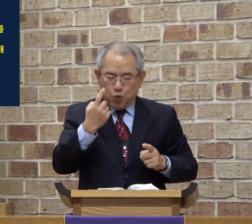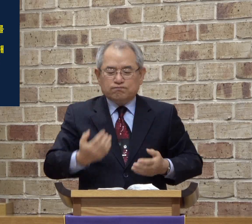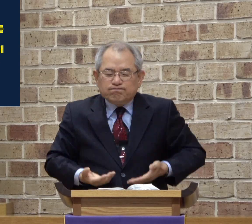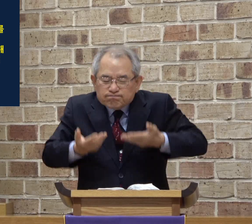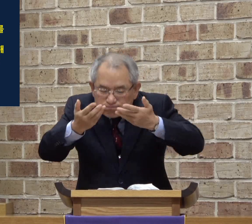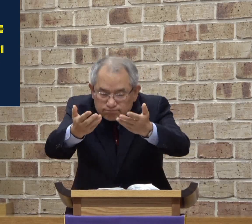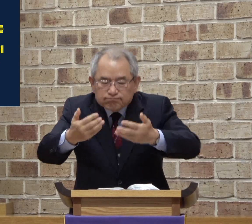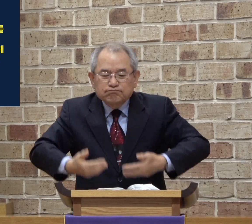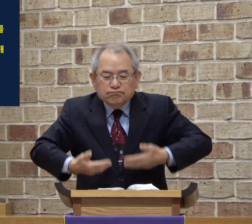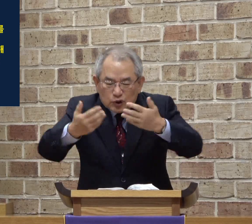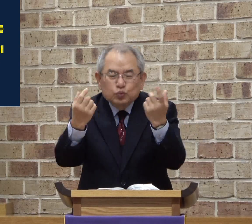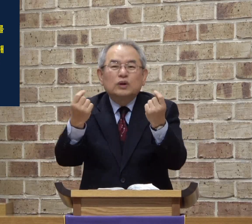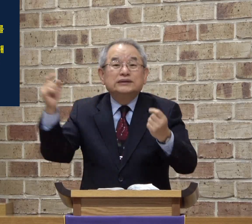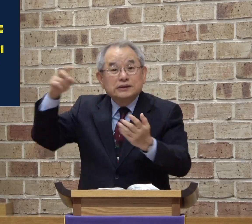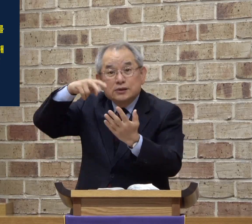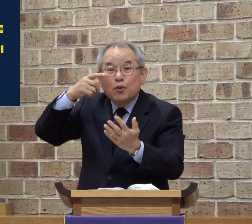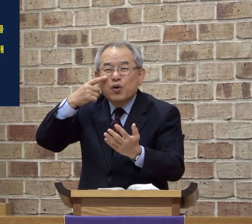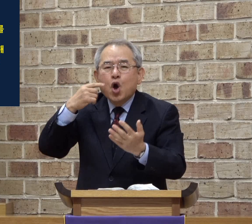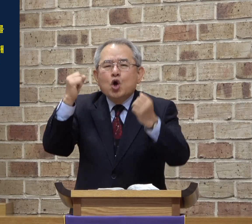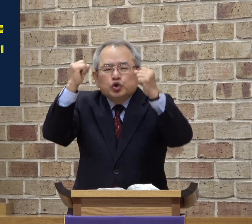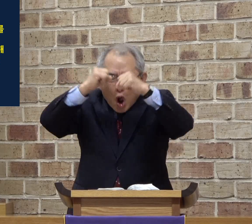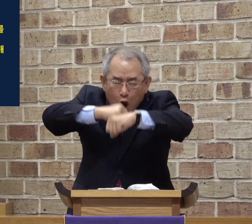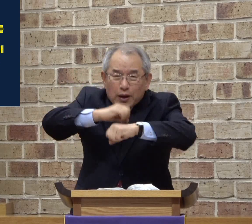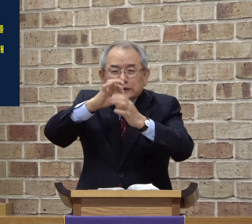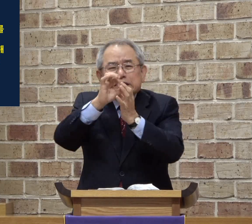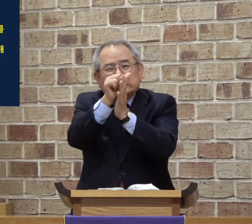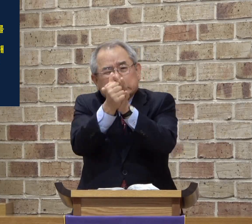세계대전이 일어났을 때 자연적으로 고아들이